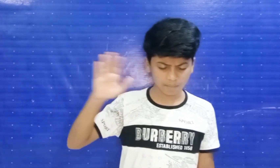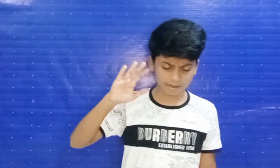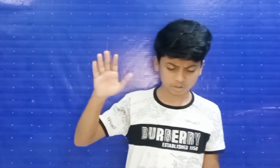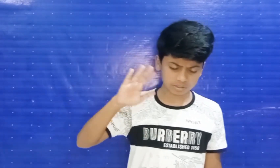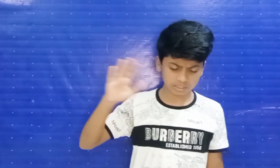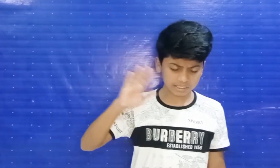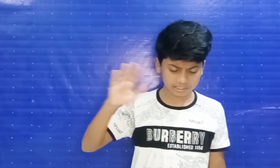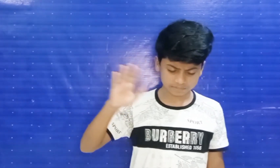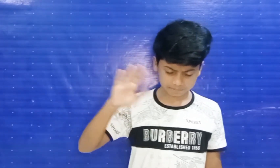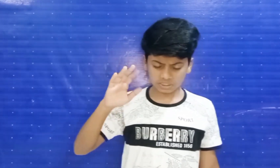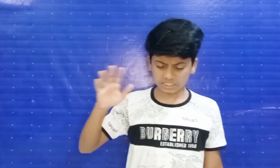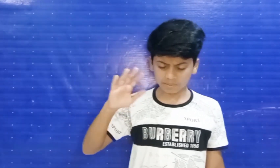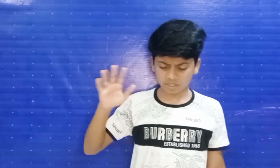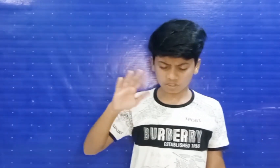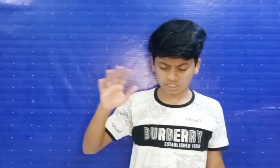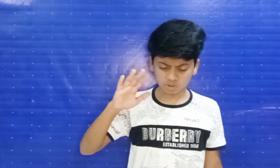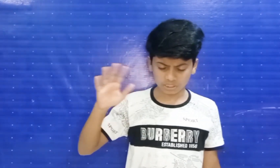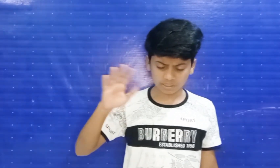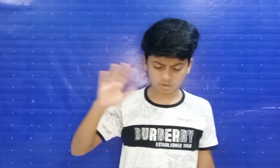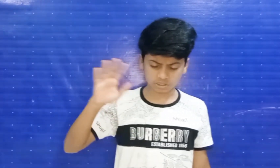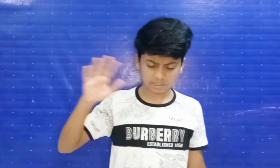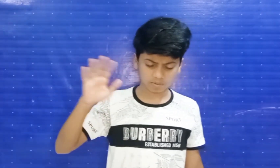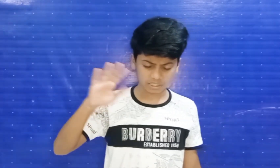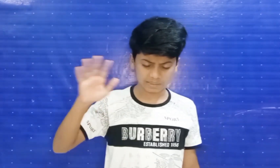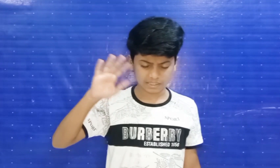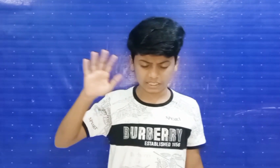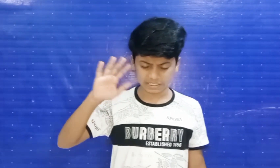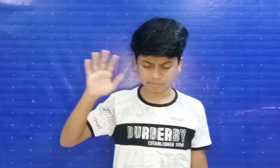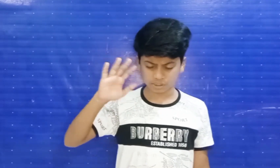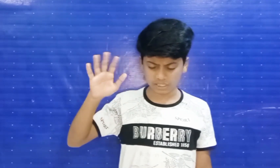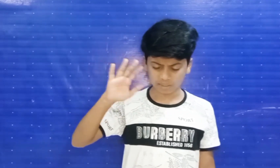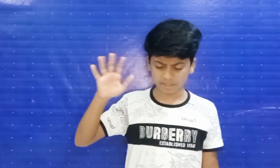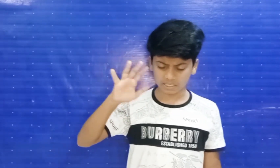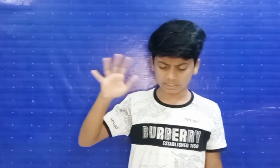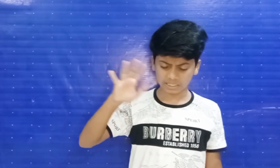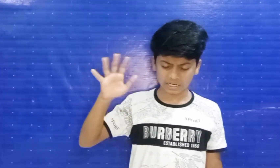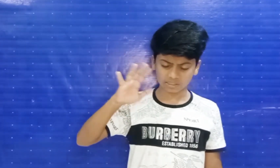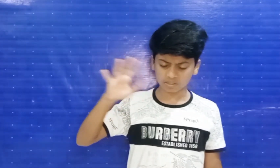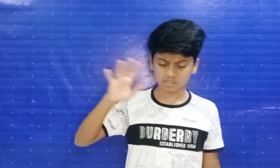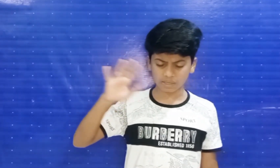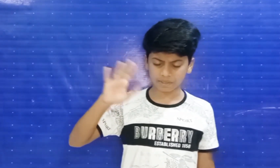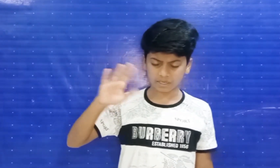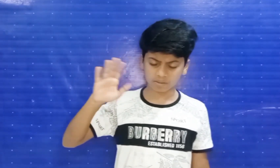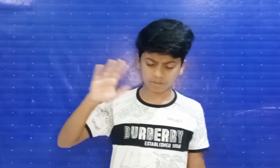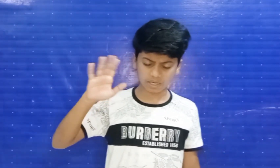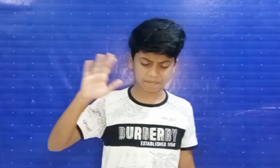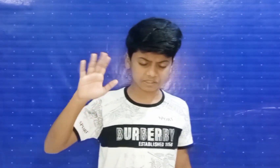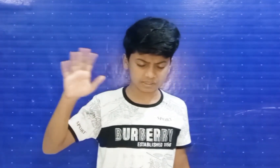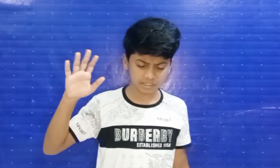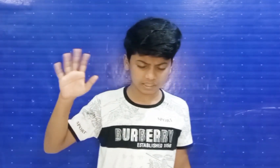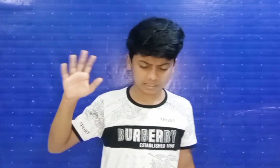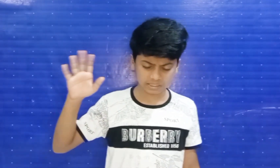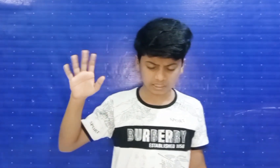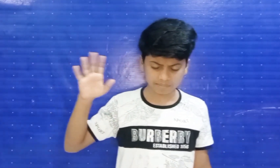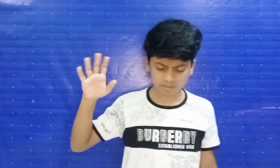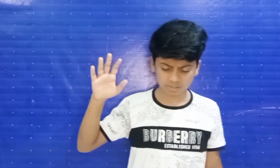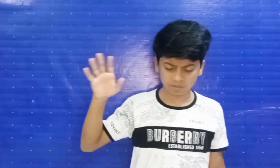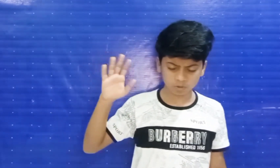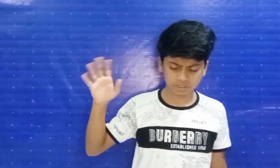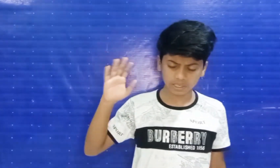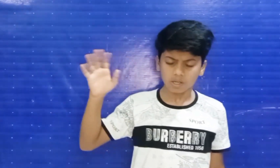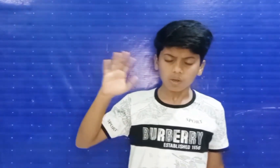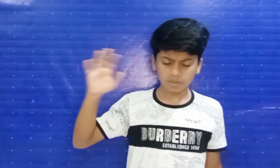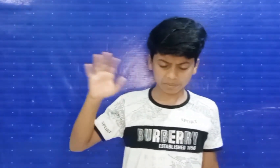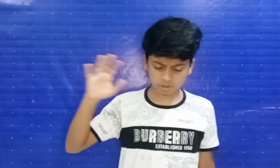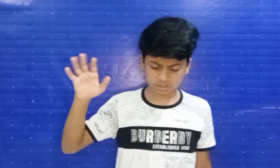रपंडा का बुंदे लगा चंदे लीका और जी तेरी बाकुं तेरे मुझे रे बोश का और बोटा का बकरा डी का बोशा का रबर आंध्र लेकर आंध्र उसके रपंडा का बुंदे लगा चंदे लीका जी तेरी बाकुं